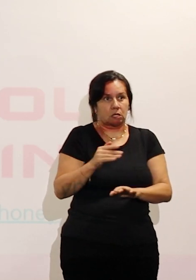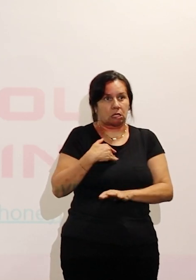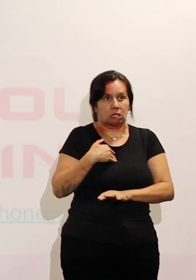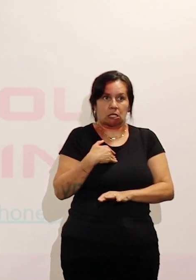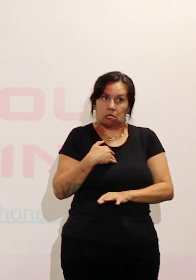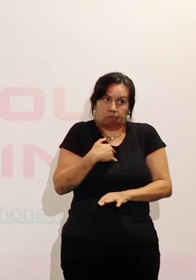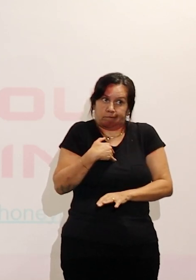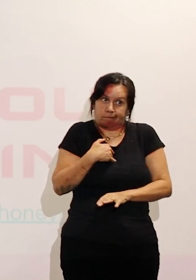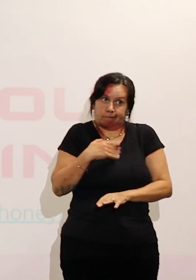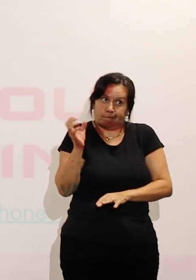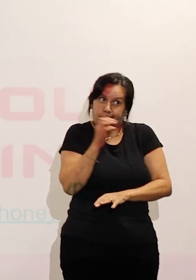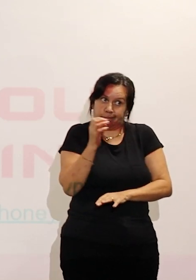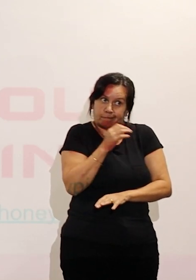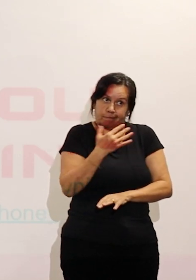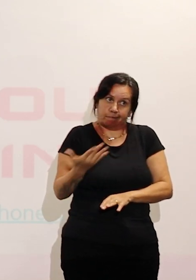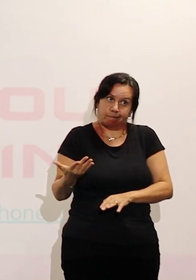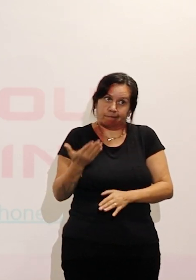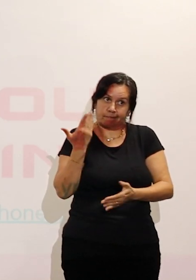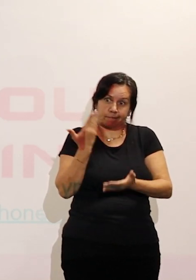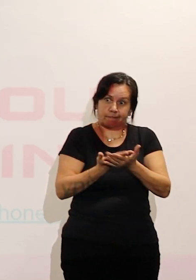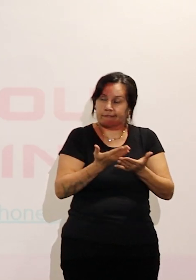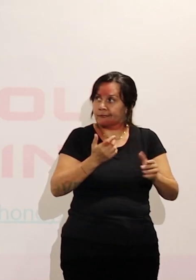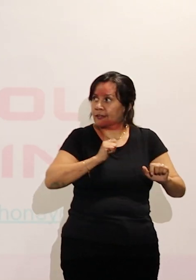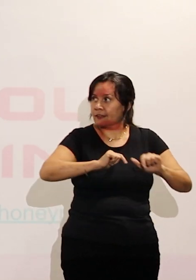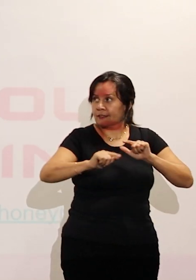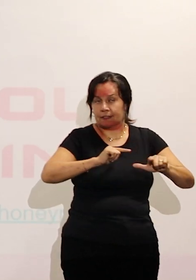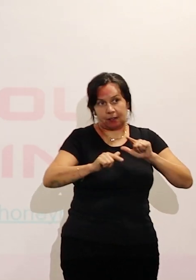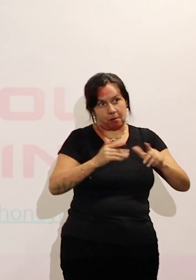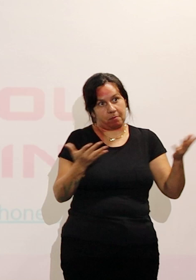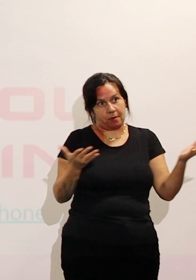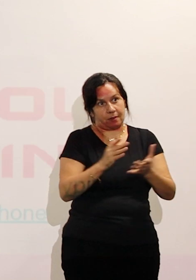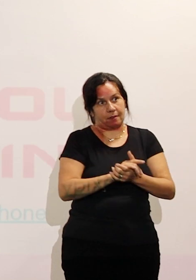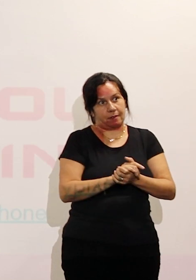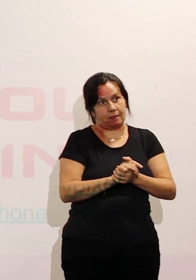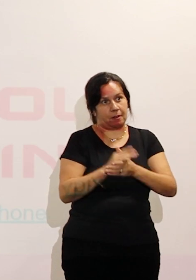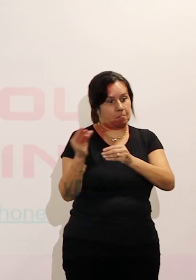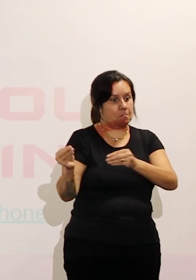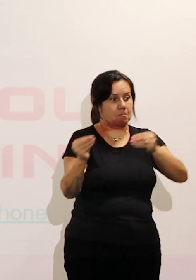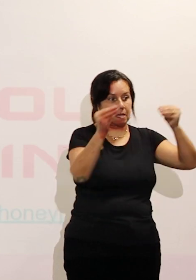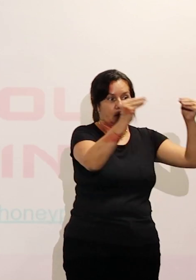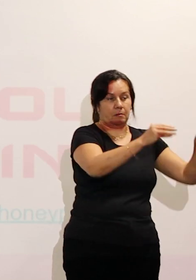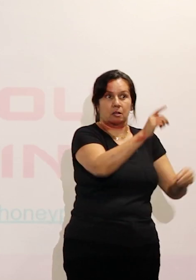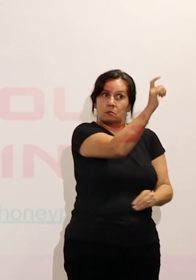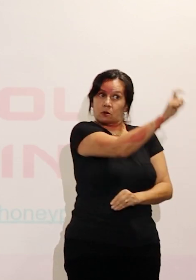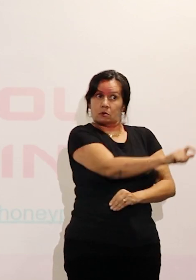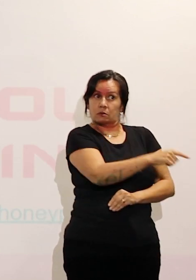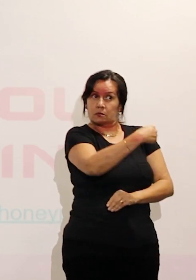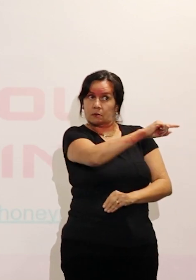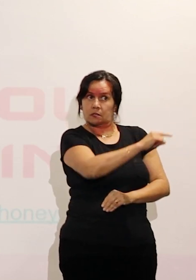um jeito, ou você é honesto e diz que vai ter que ficar para outra pessoa.